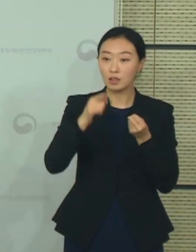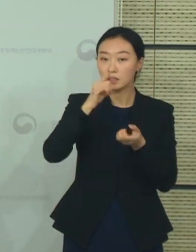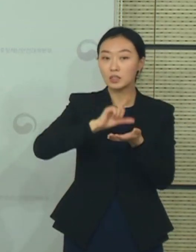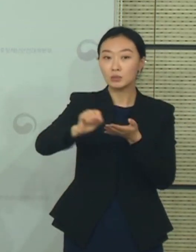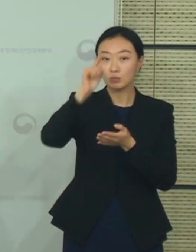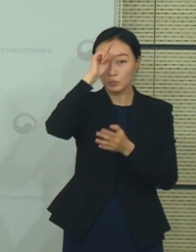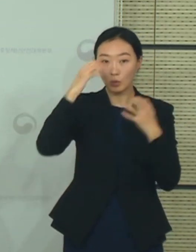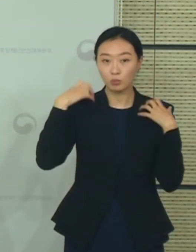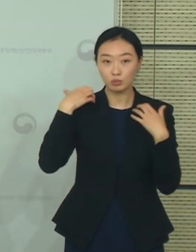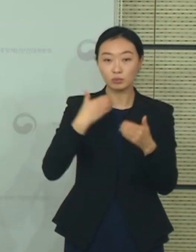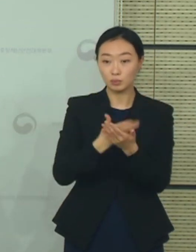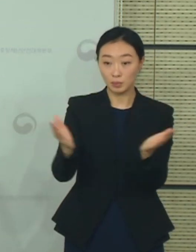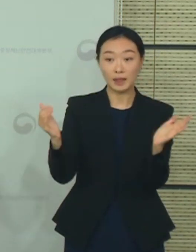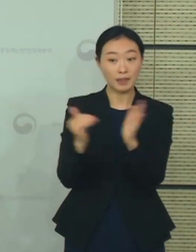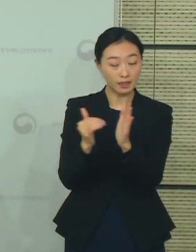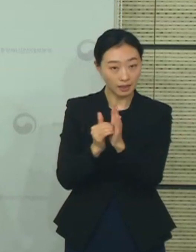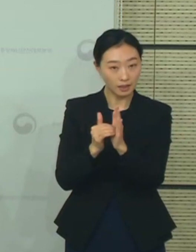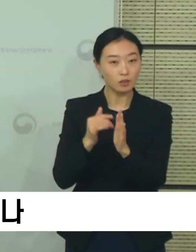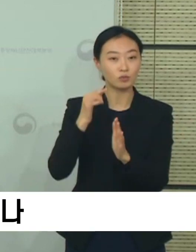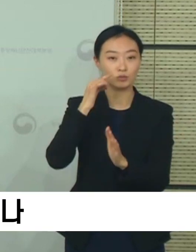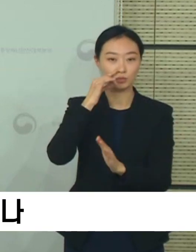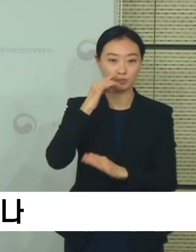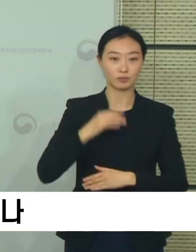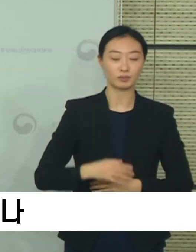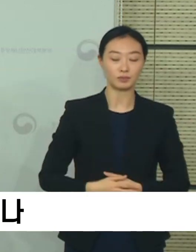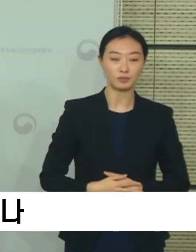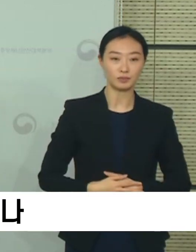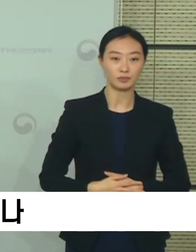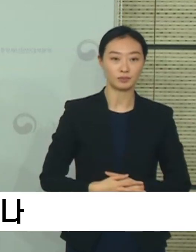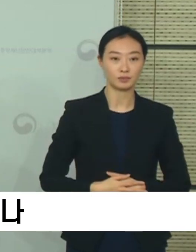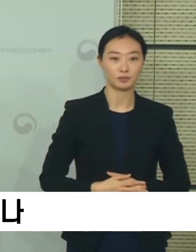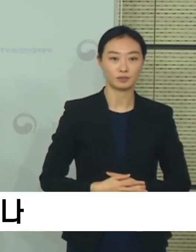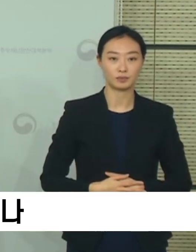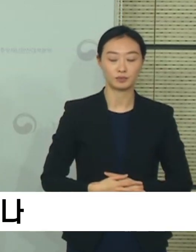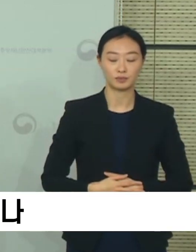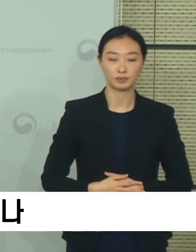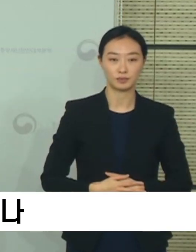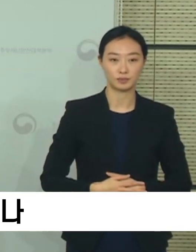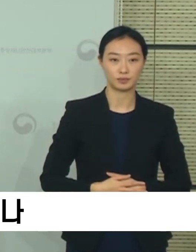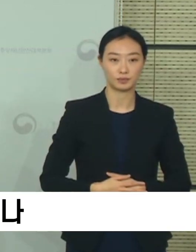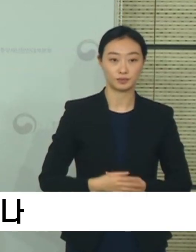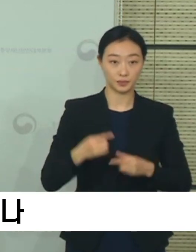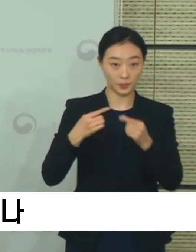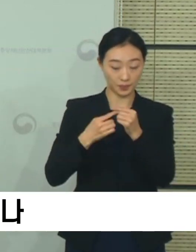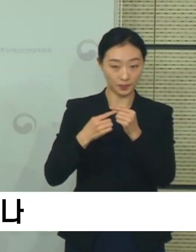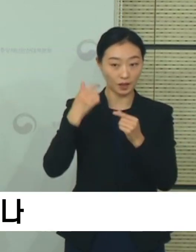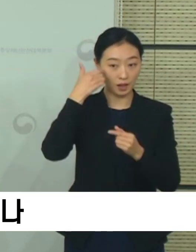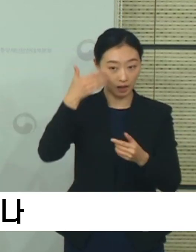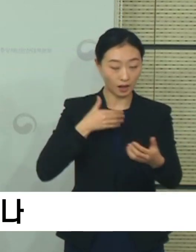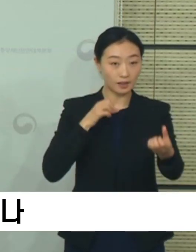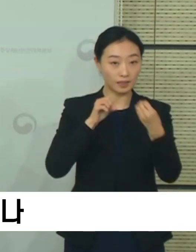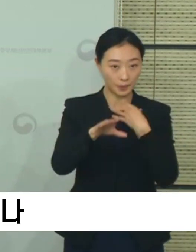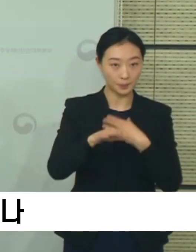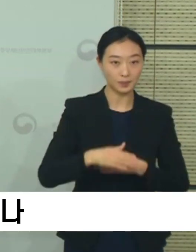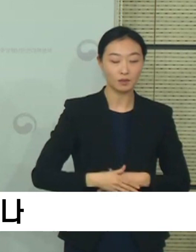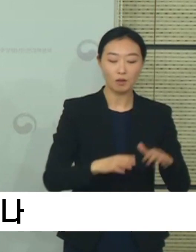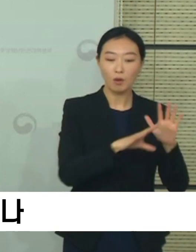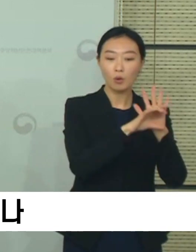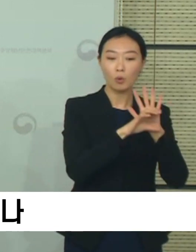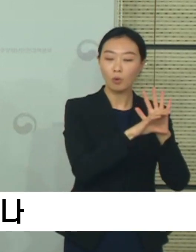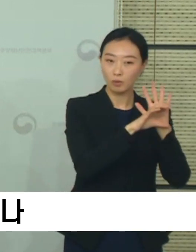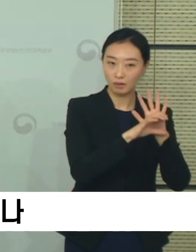배포하셨는지도 알려주시면 감사하겠습니다. 예, 우선 코로나19는